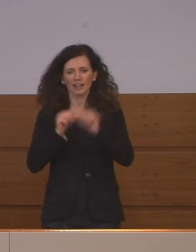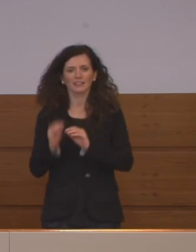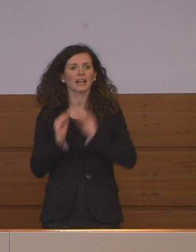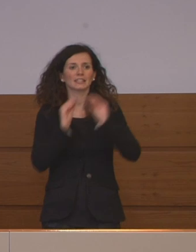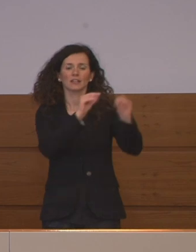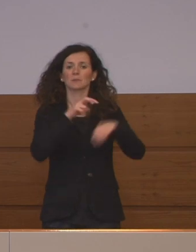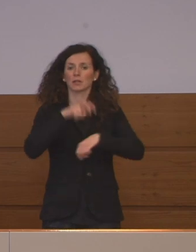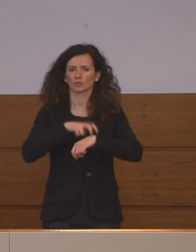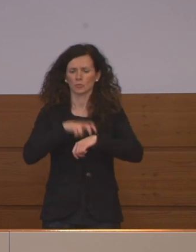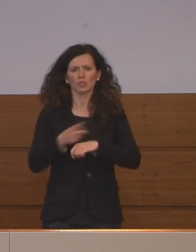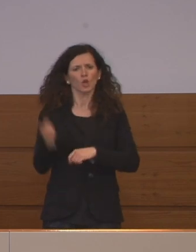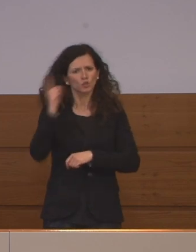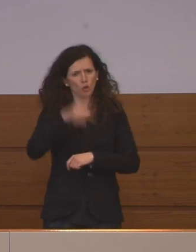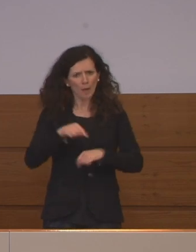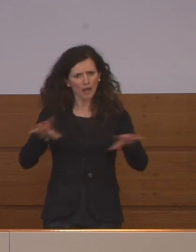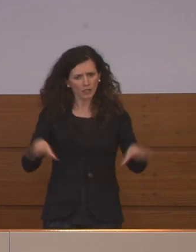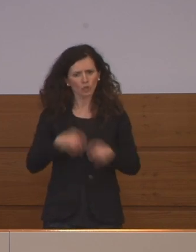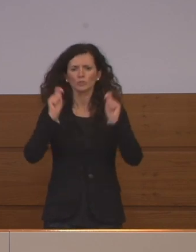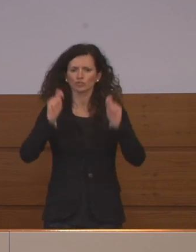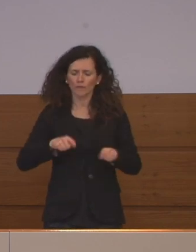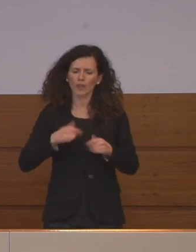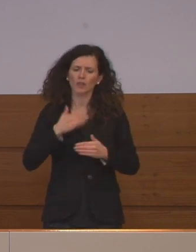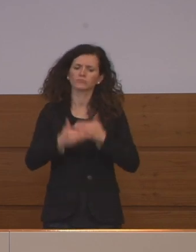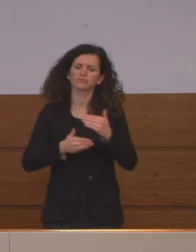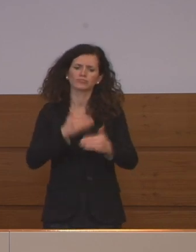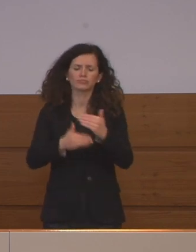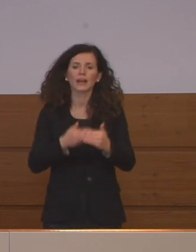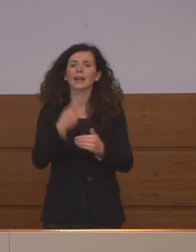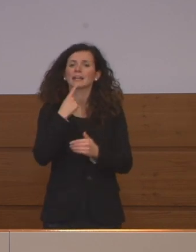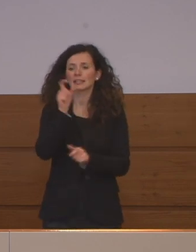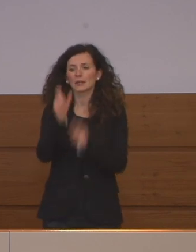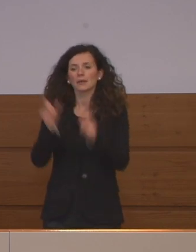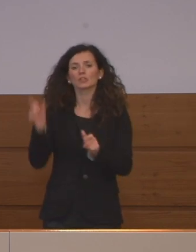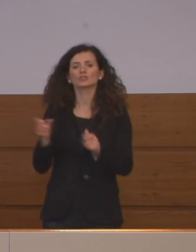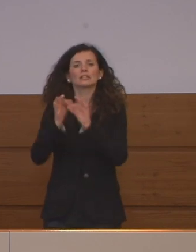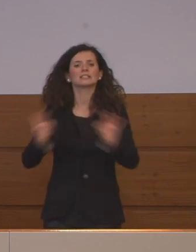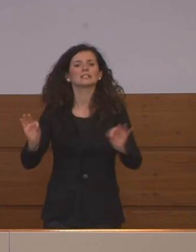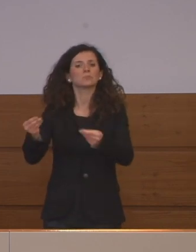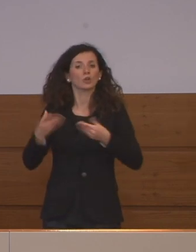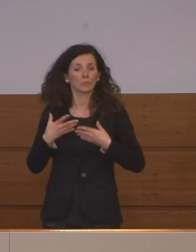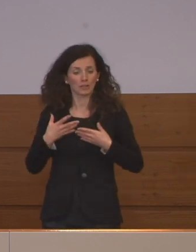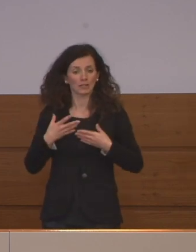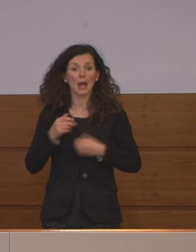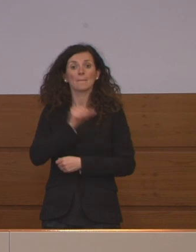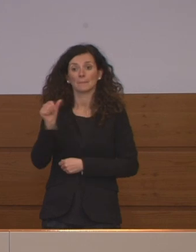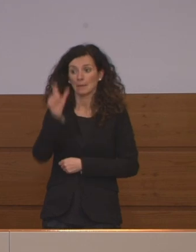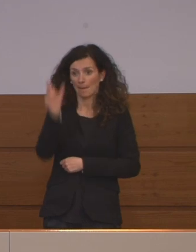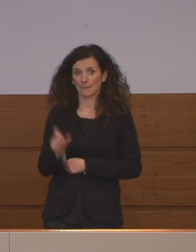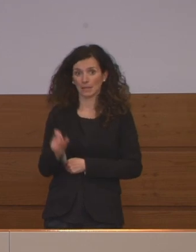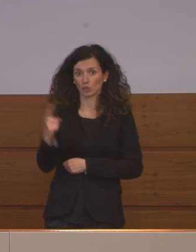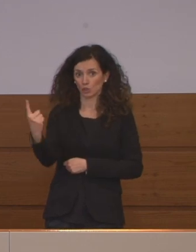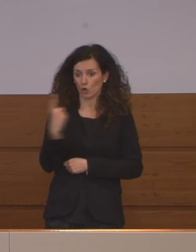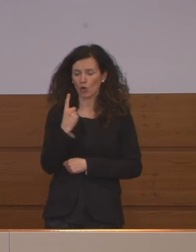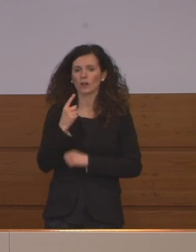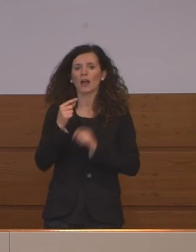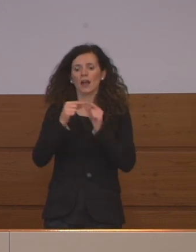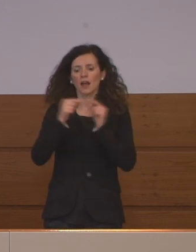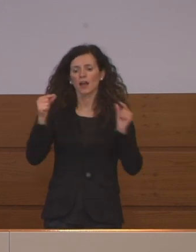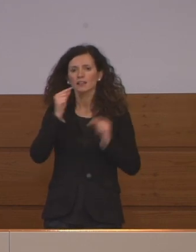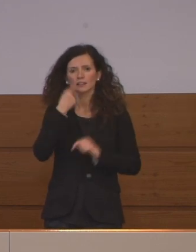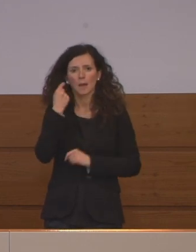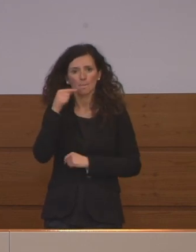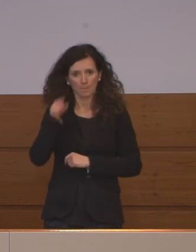avverranno trasferimenti continui delle persone che hanno dato la disponibilità vengono prima tamponate all'esito del tampone